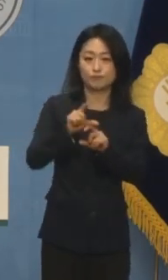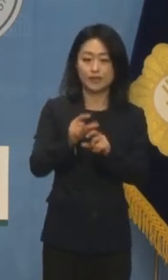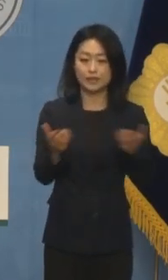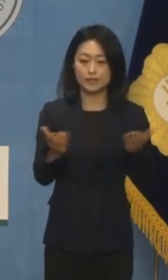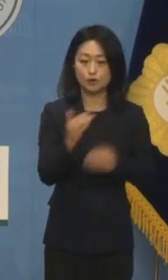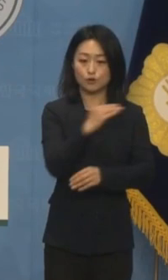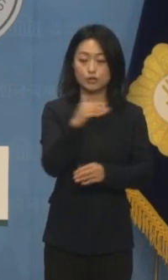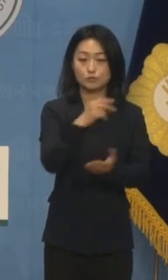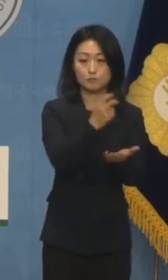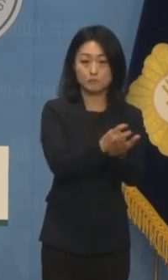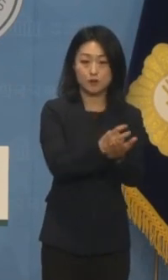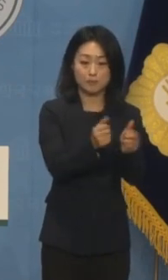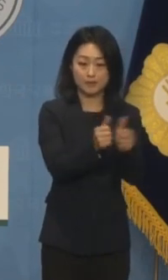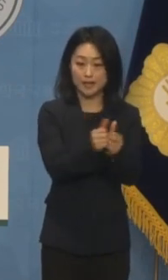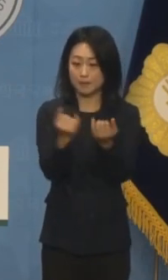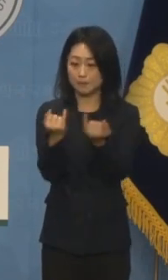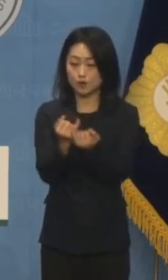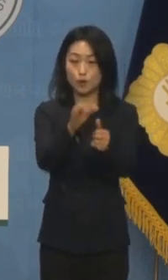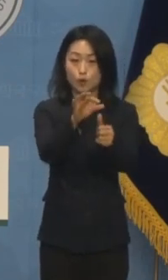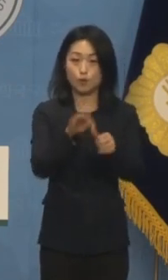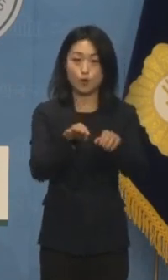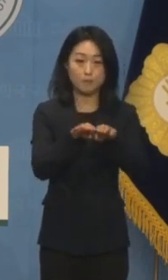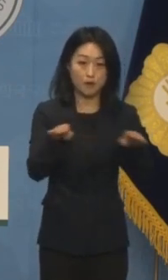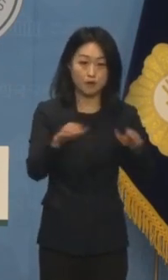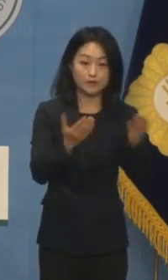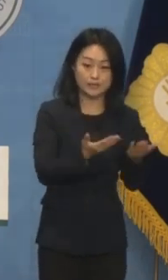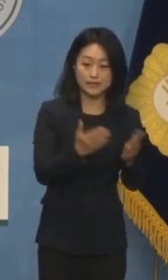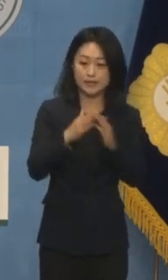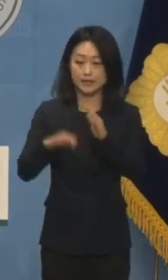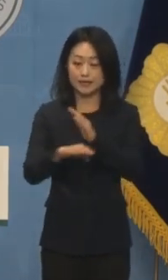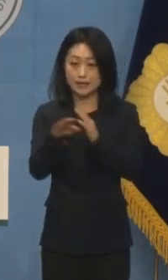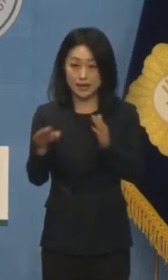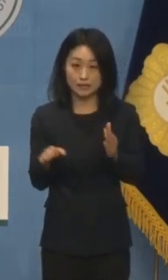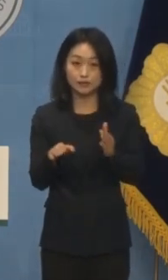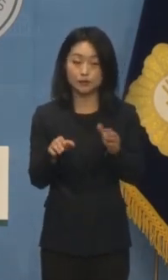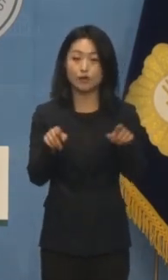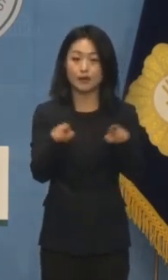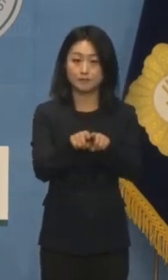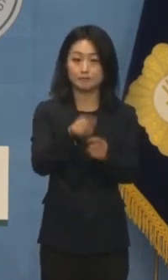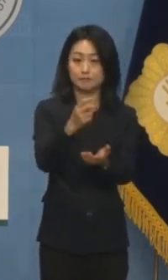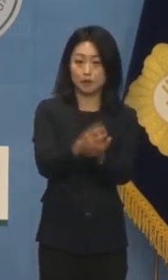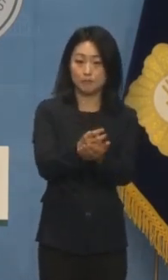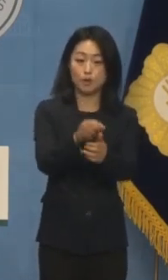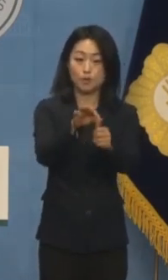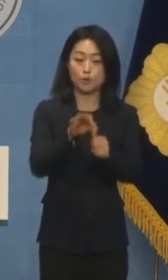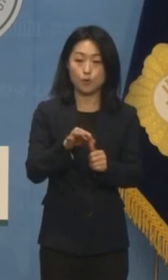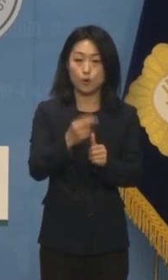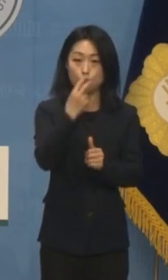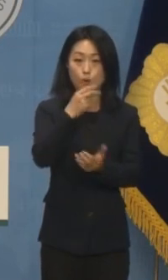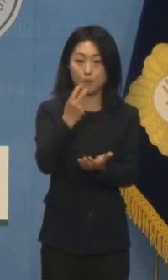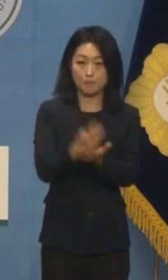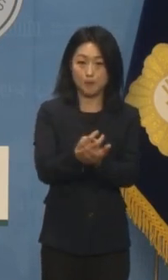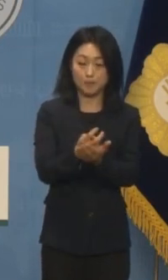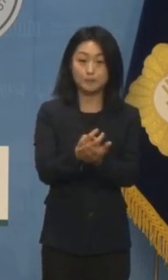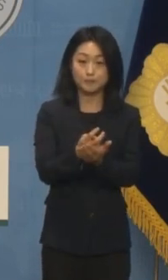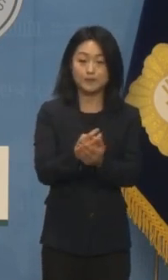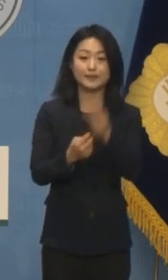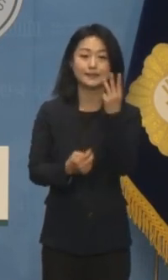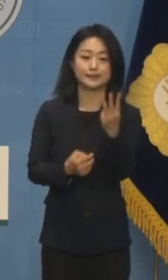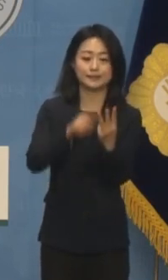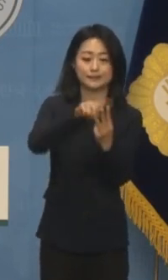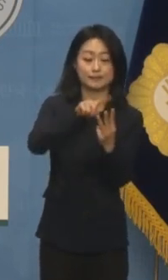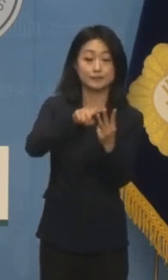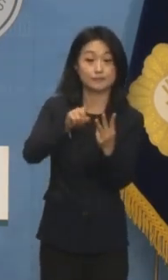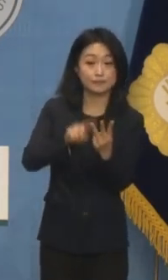근로기준법, 남녀 고용평등과 일가정 양립 지원에 관한 법률, 고용보험법 개정안 등 3개의